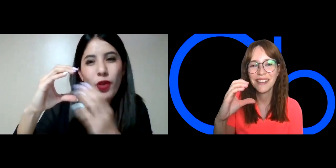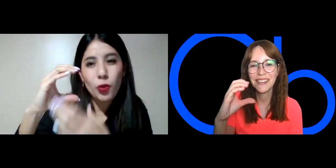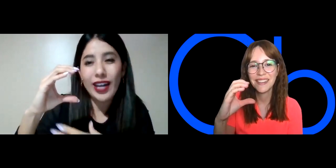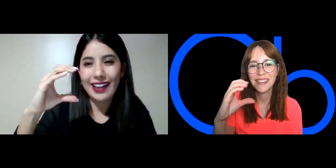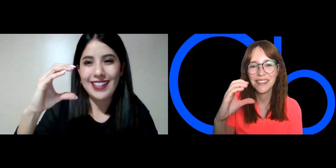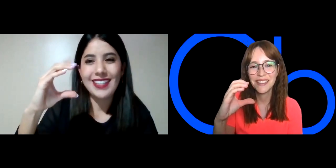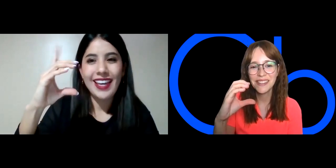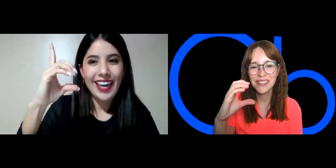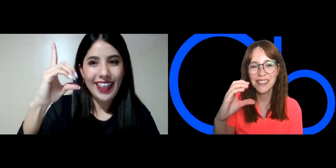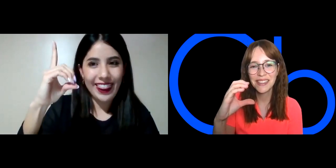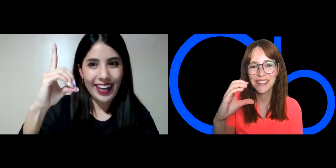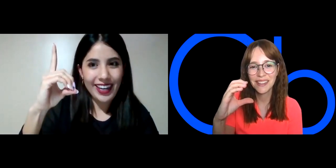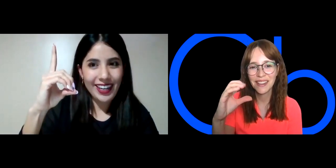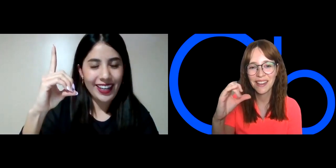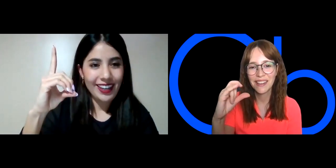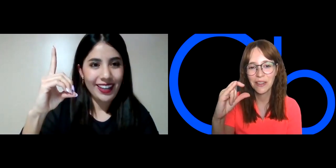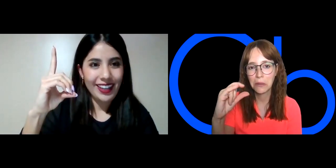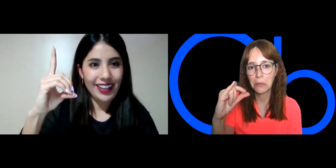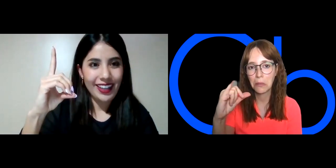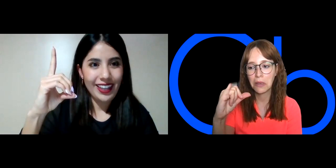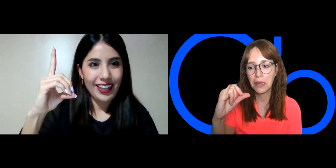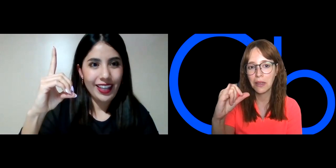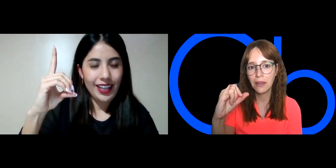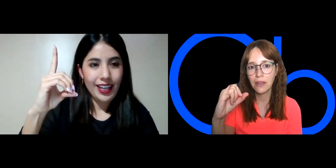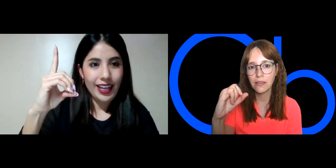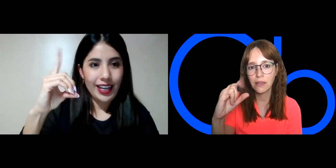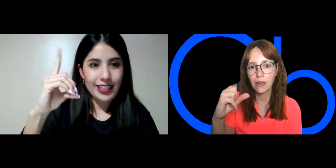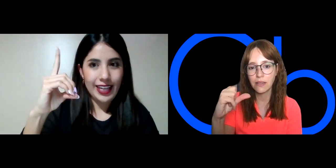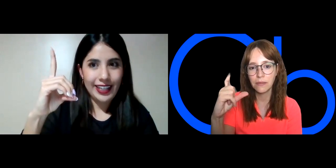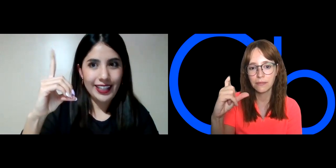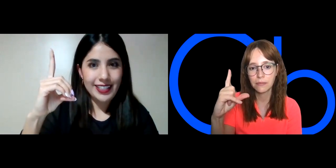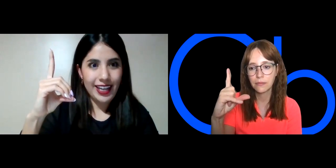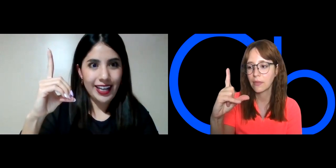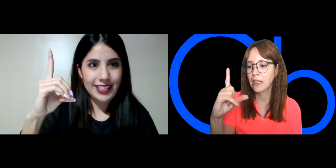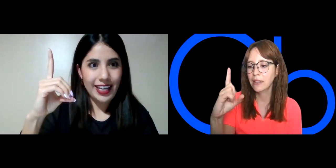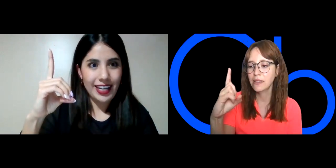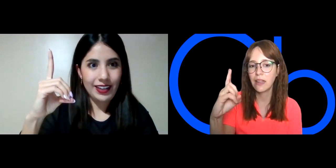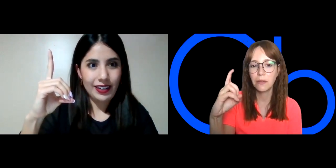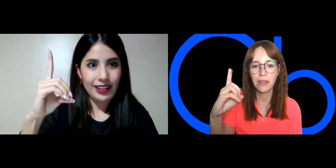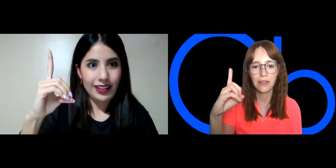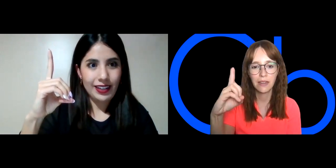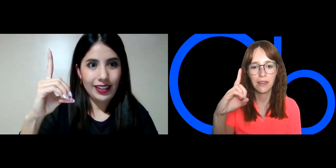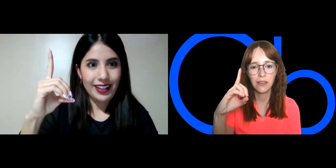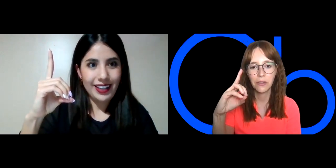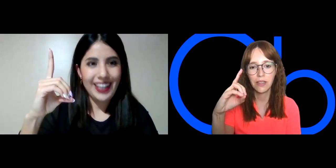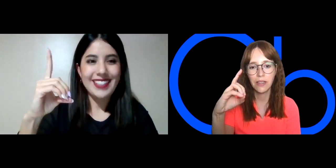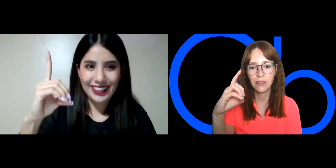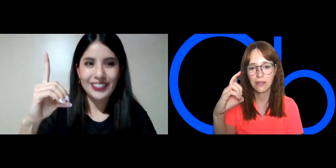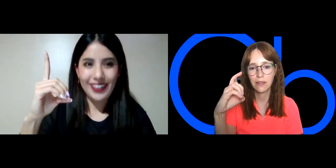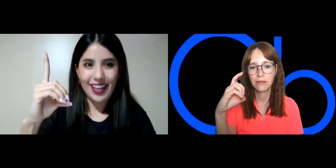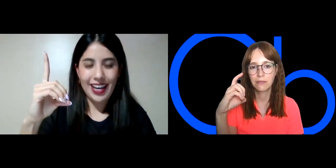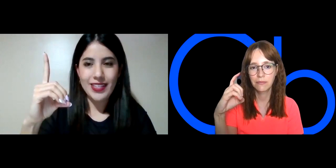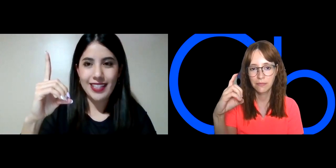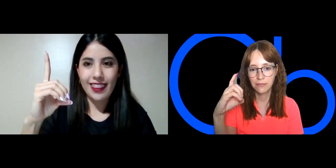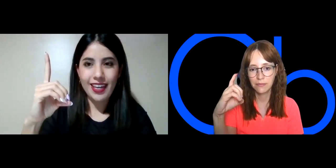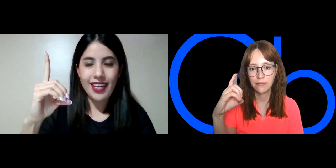como dibujarlas. Sí. D, Ok. el índice hacia arriba. exacto,